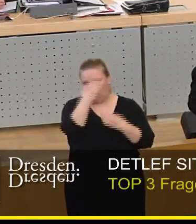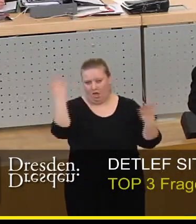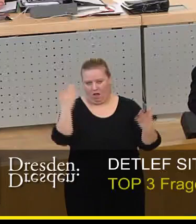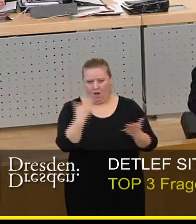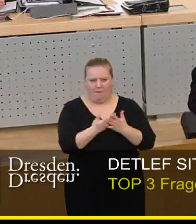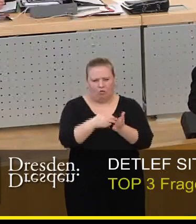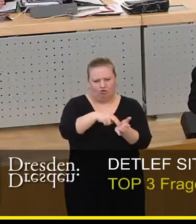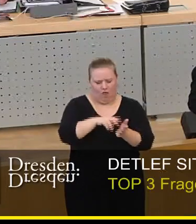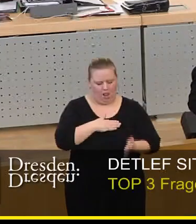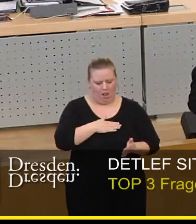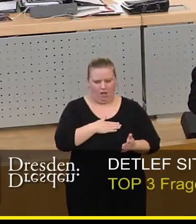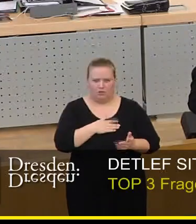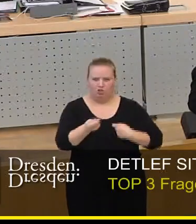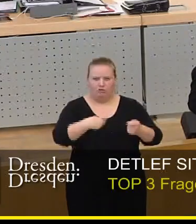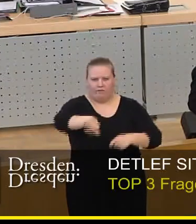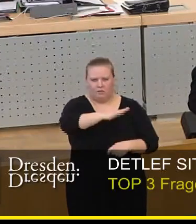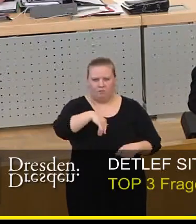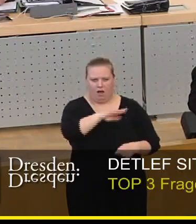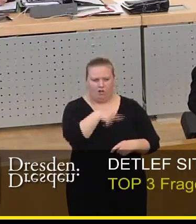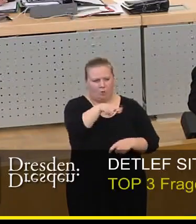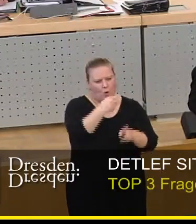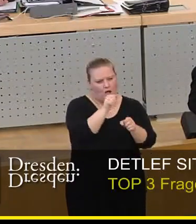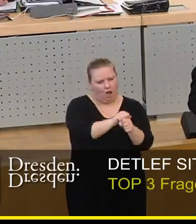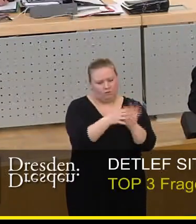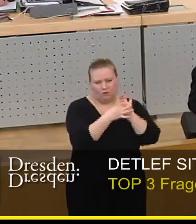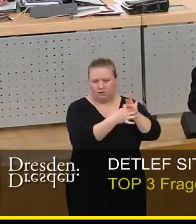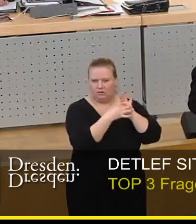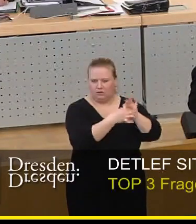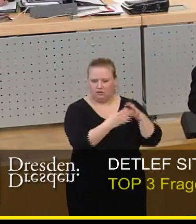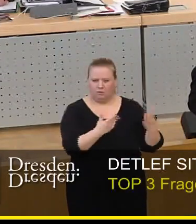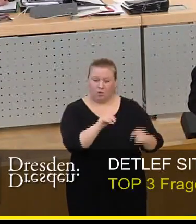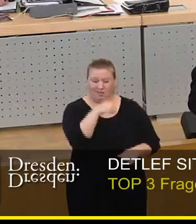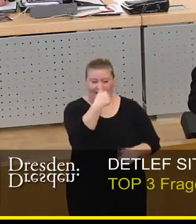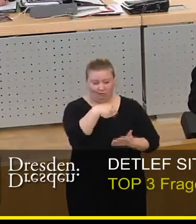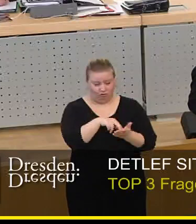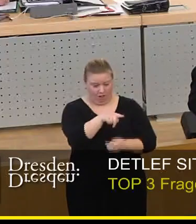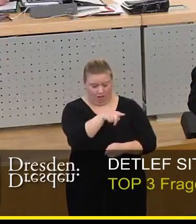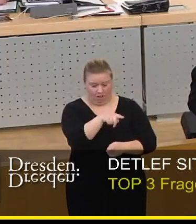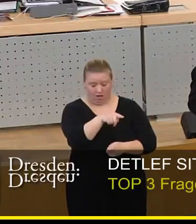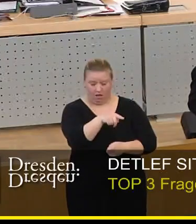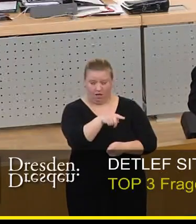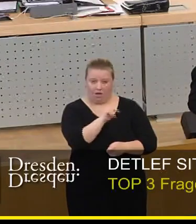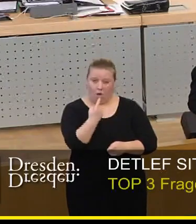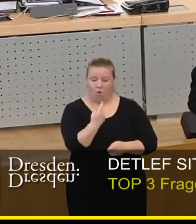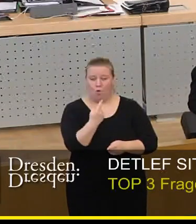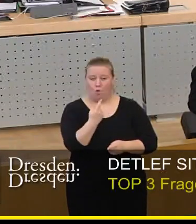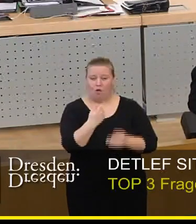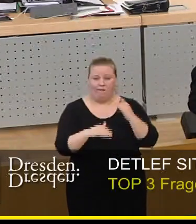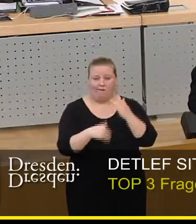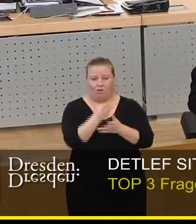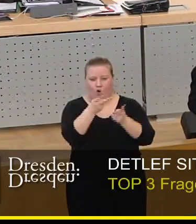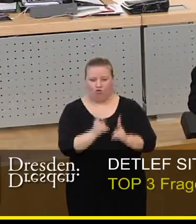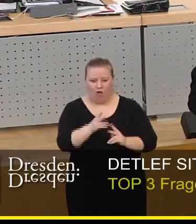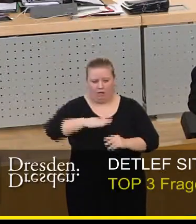Beispiel die Stellen, die bei mir im Geschäftsbereich für das Thema Bürgeramt vorgesehen worden ist. Davon ist eine Stelle, die für das Thema